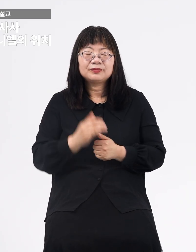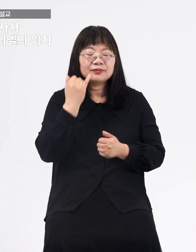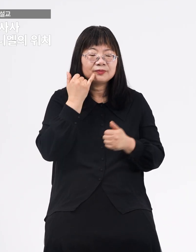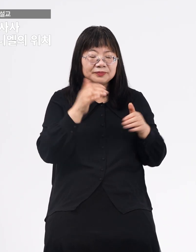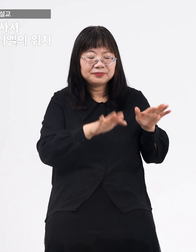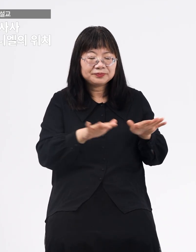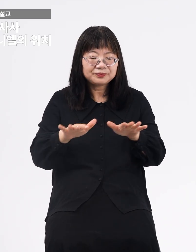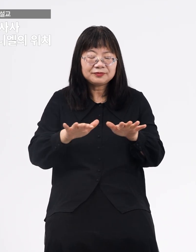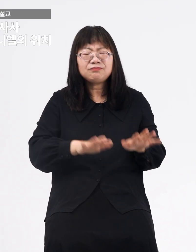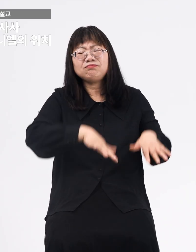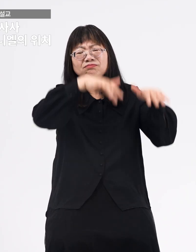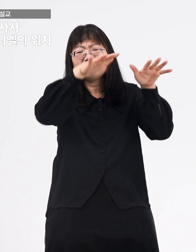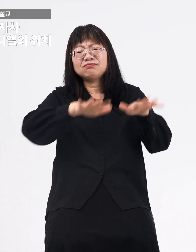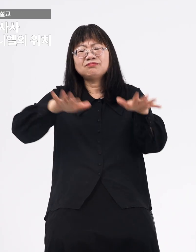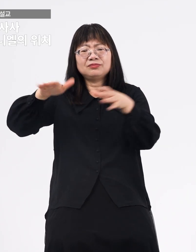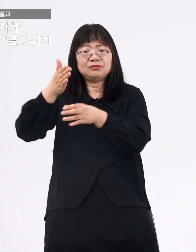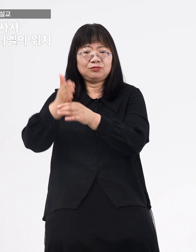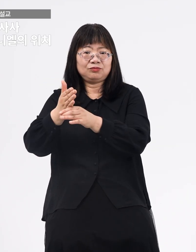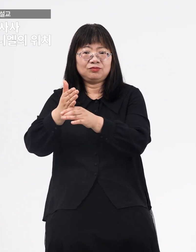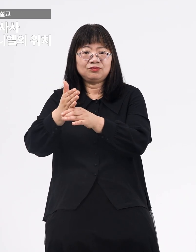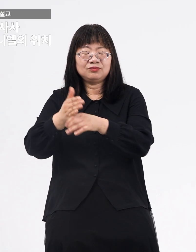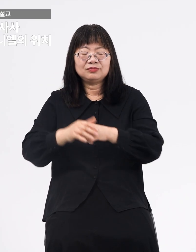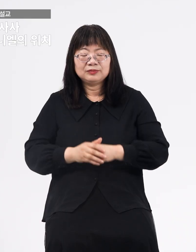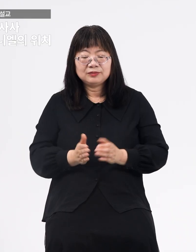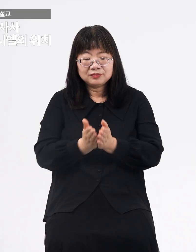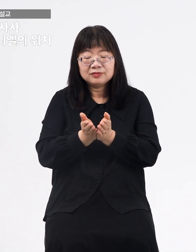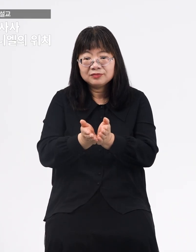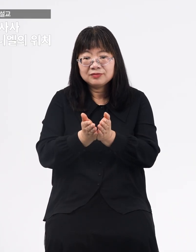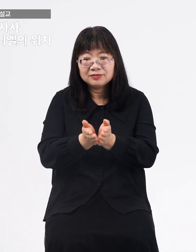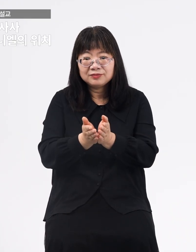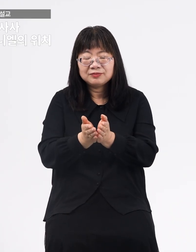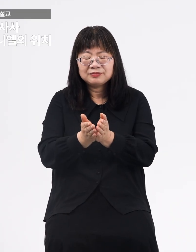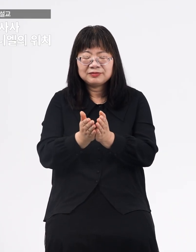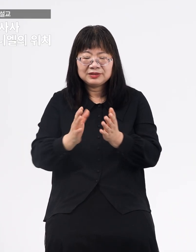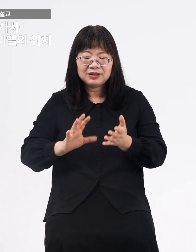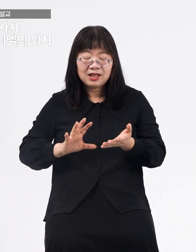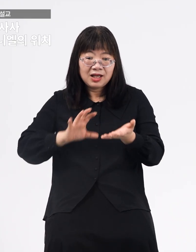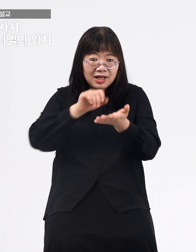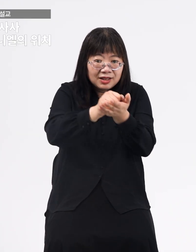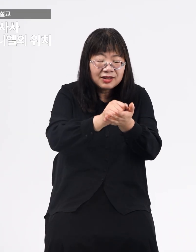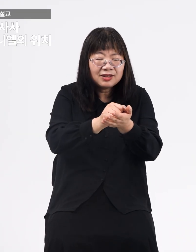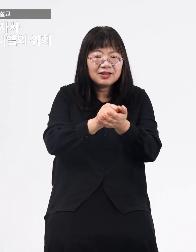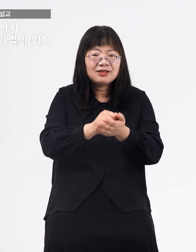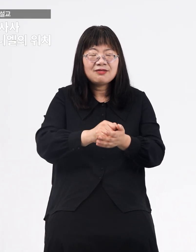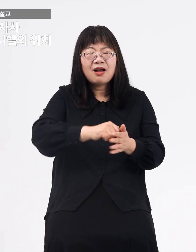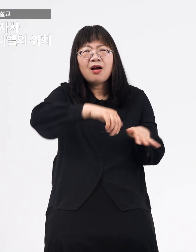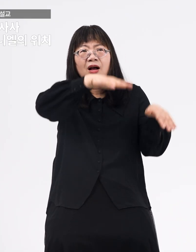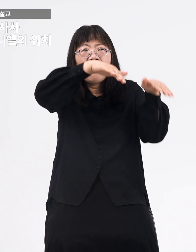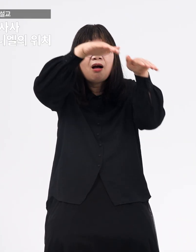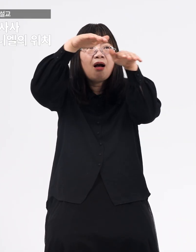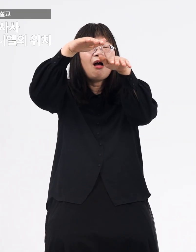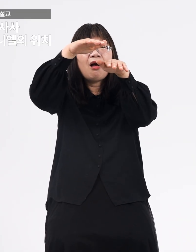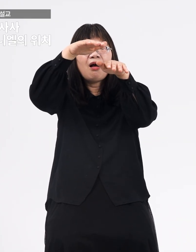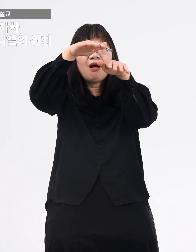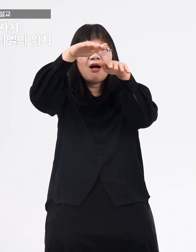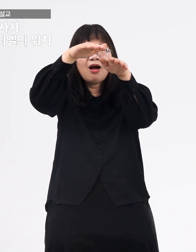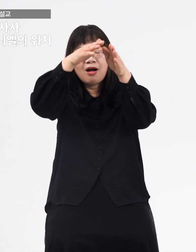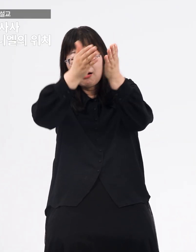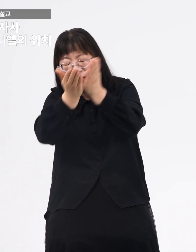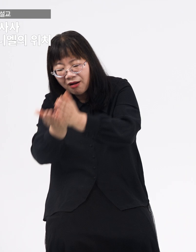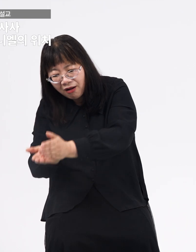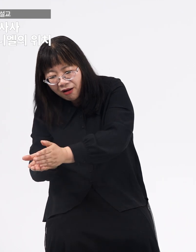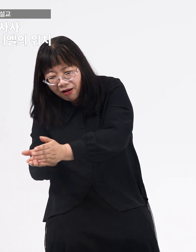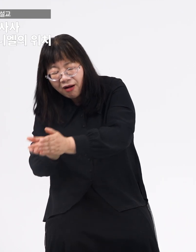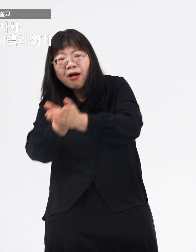바다는 풍랑이 일고 있어요. 배는 집어삼킬 듯 파도 끝에 올라갔다가 바다 밑으로 내려갔다가